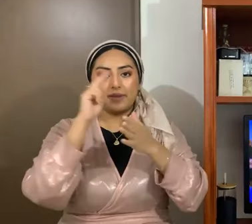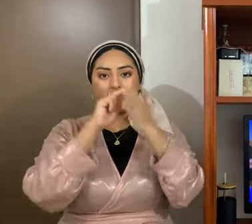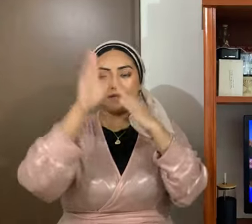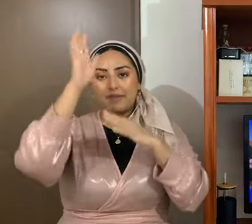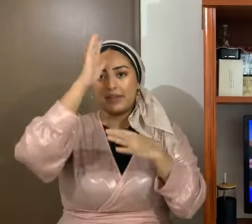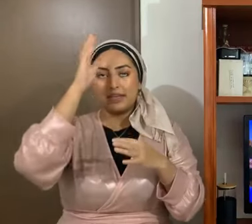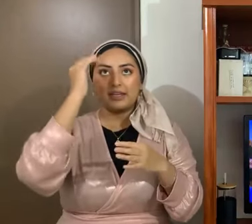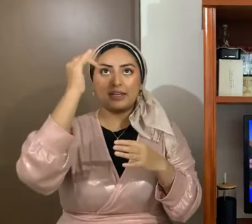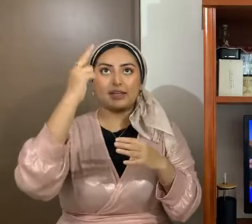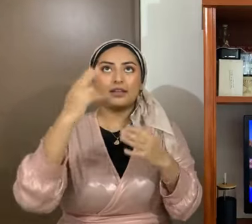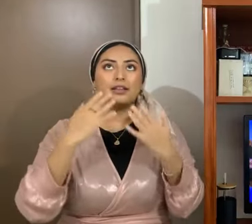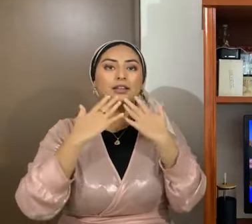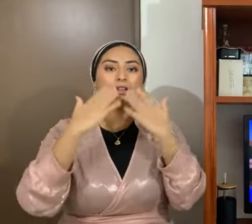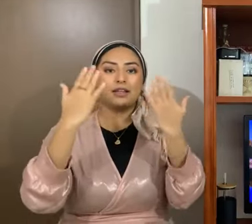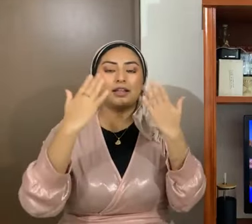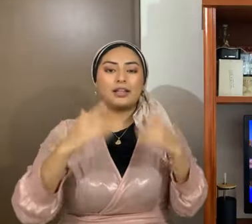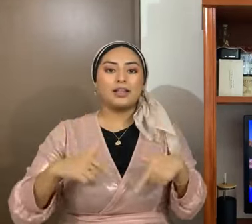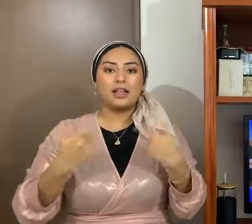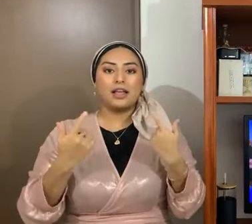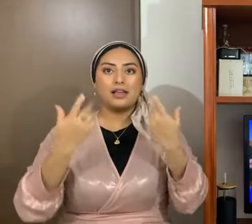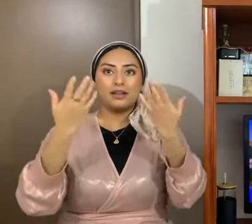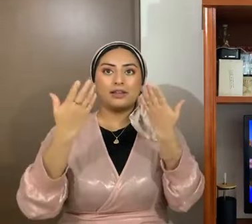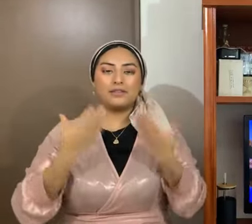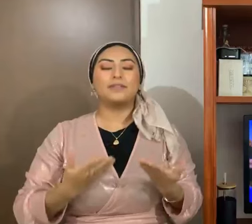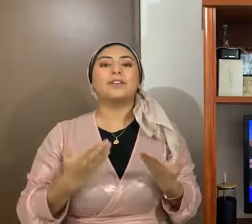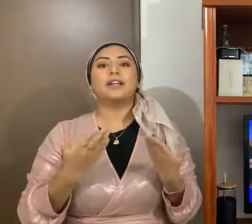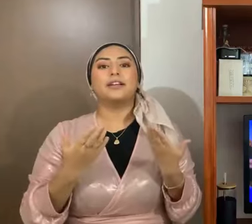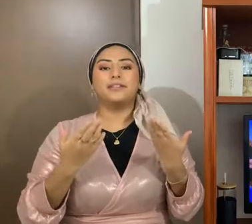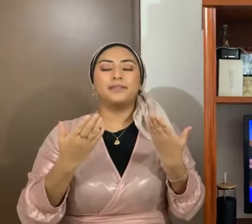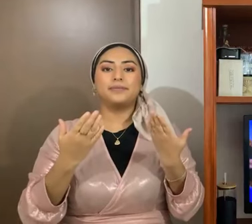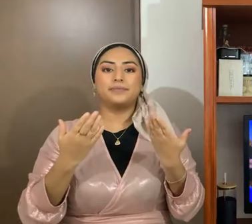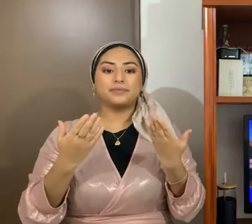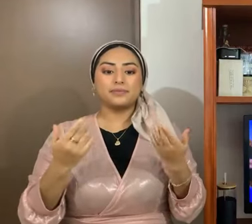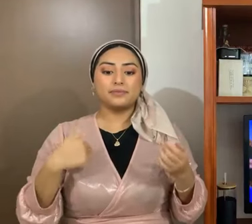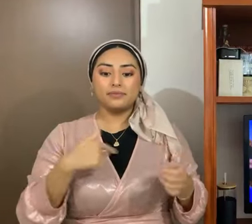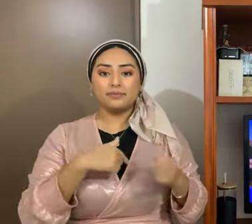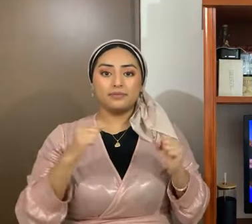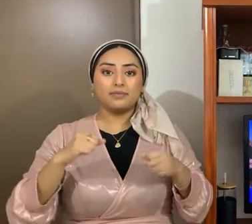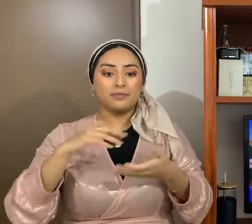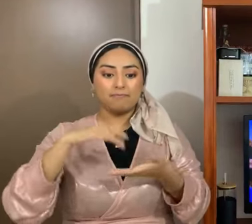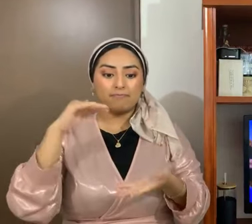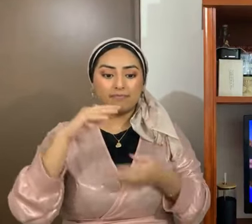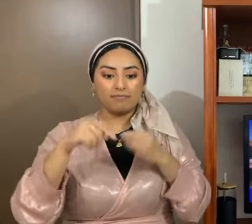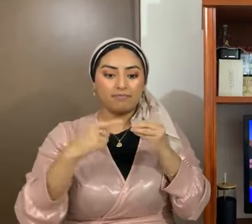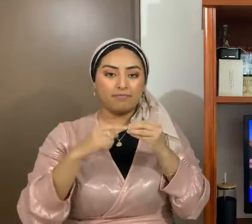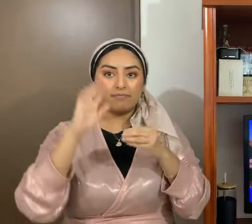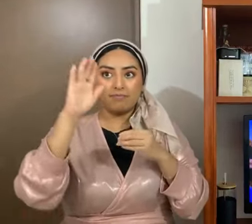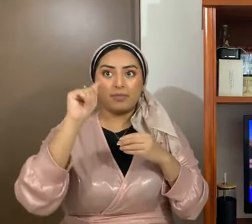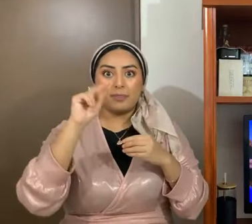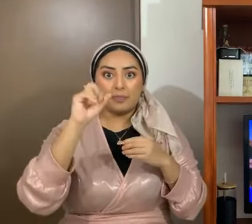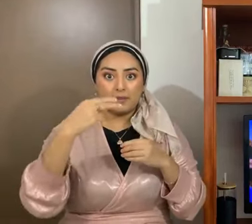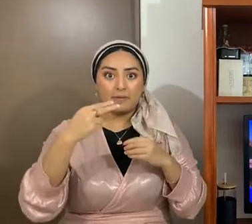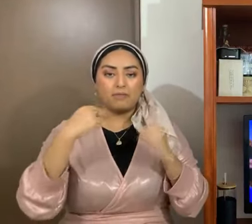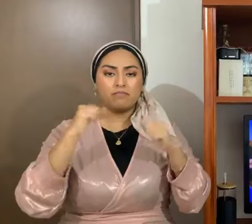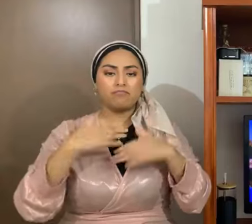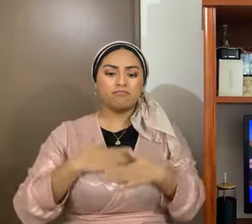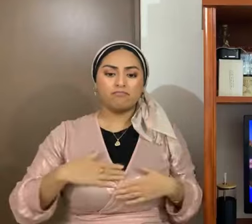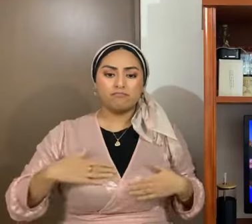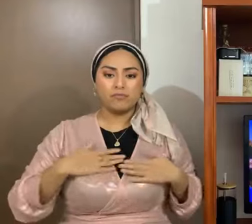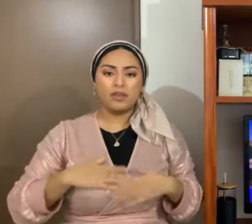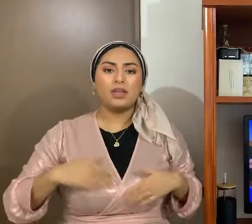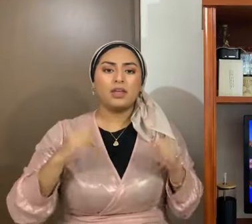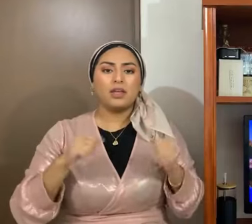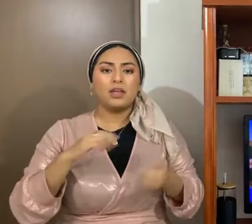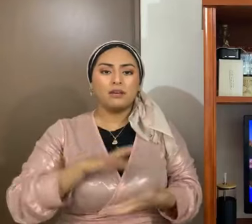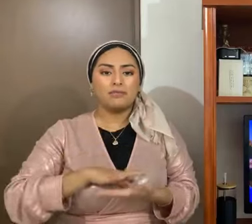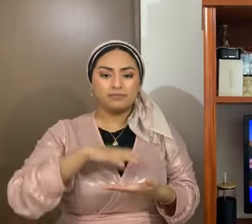damos gracias, Adón, por la vida que nos das y por el momento que nos permites para estar en el estudio de tu Torah, para poder deleitarnos, para